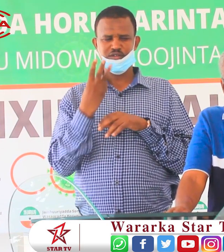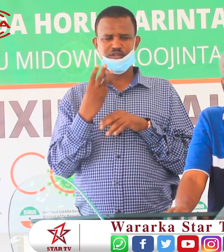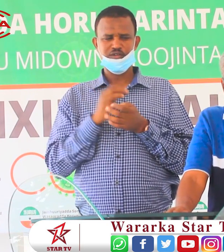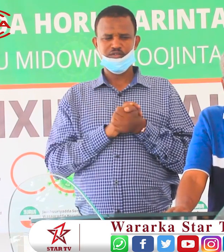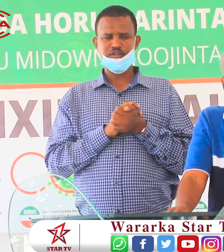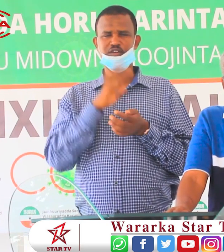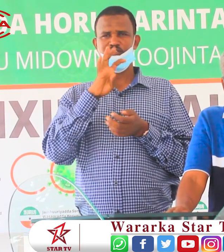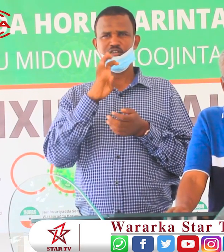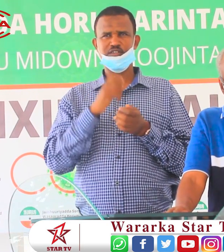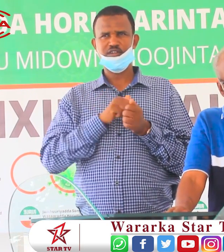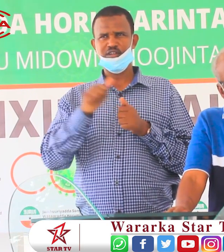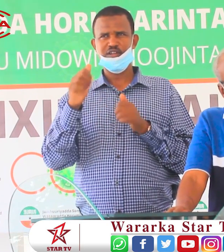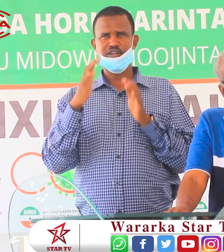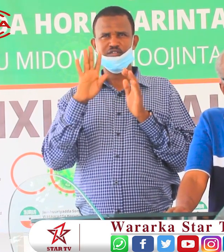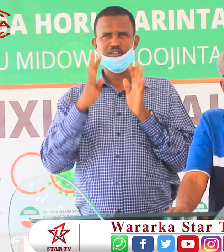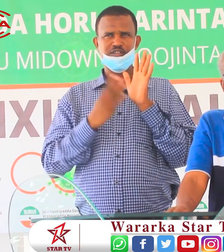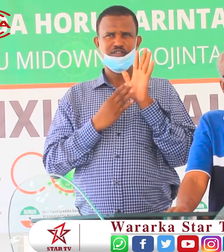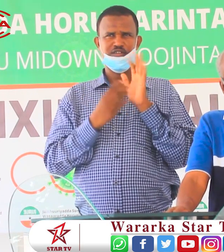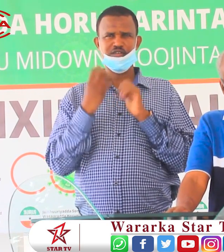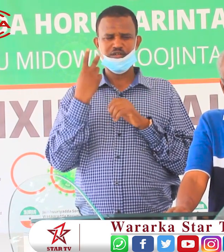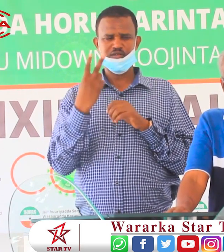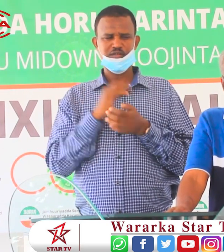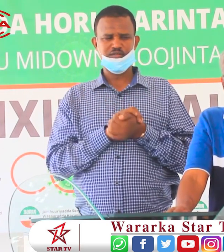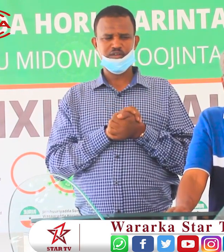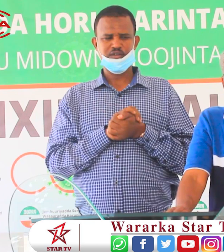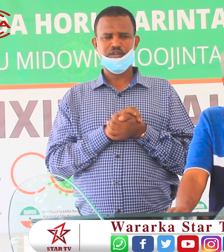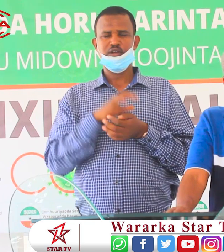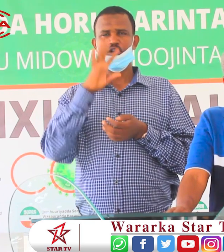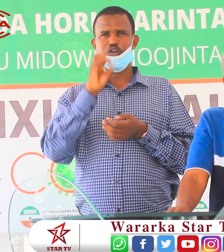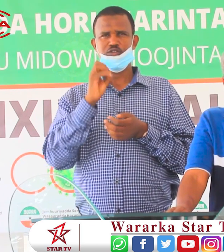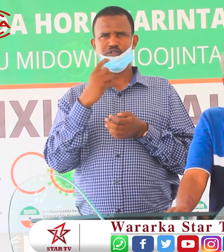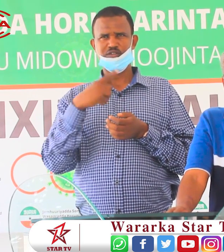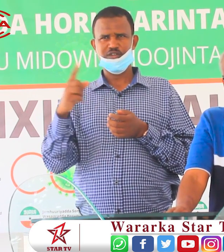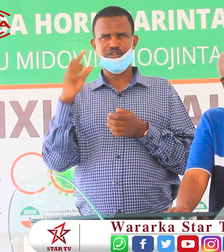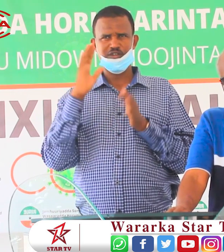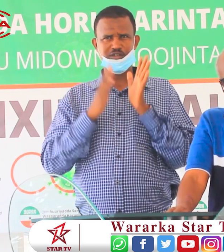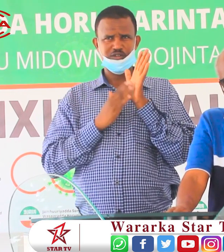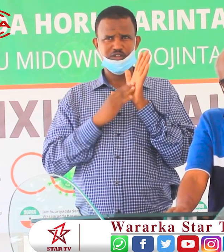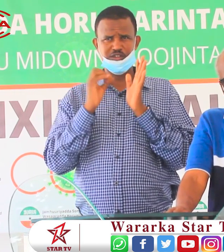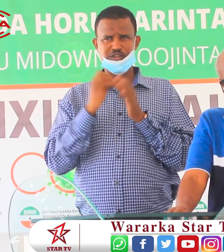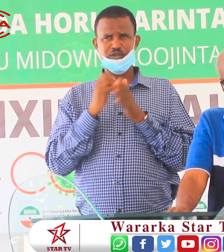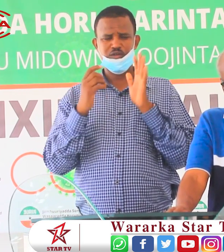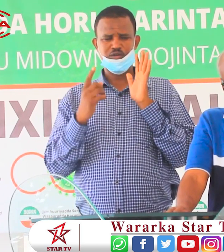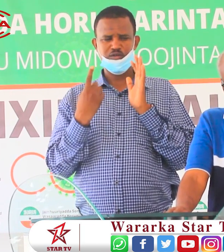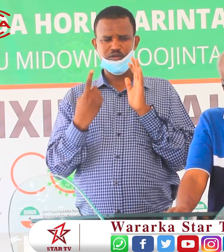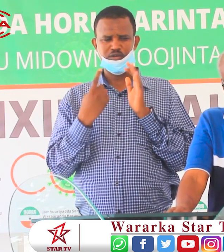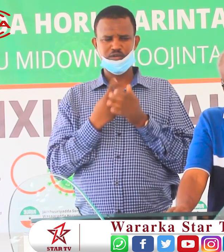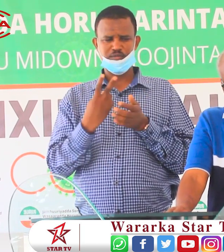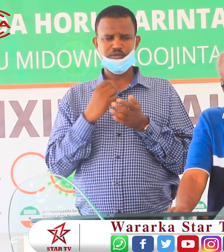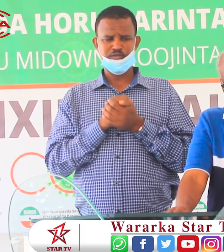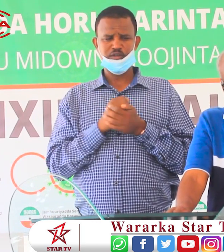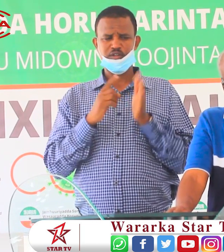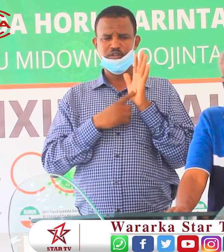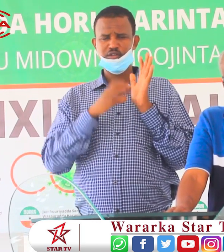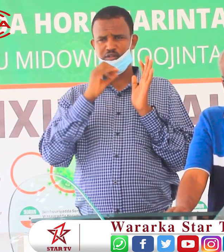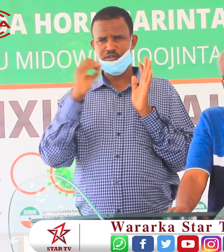qof 50 iyo 90 waa 2 qof 60 ilaa 96 waa 4